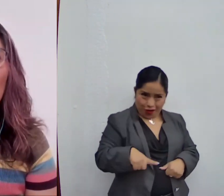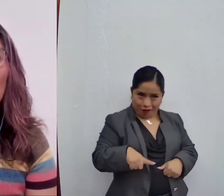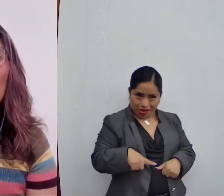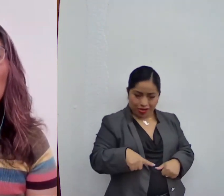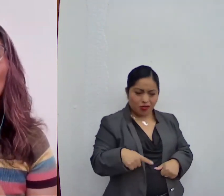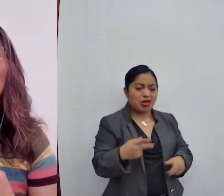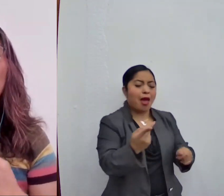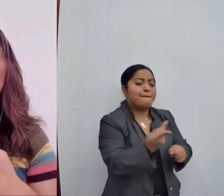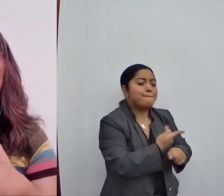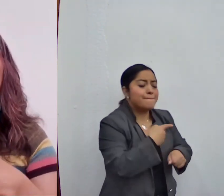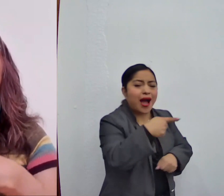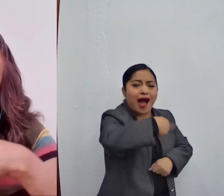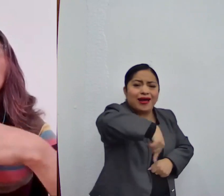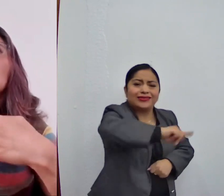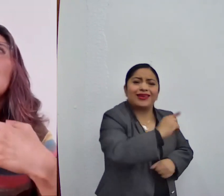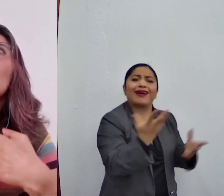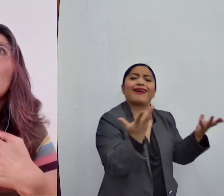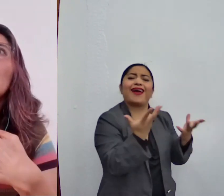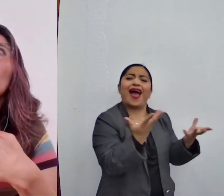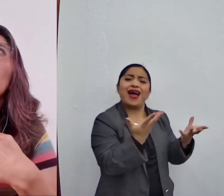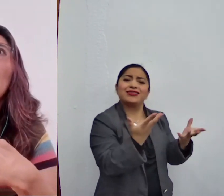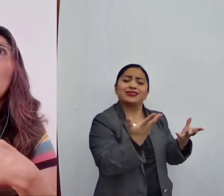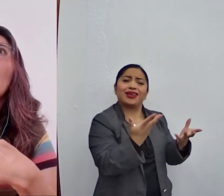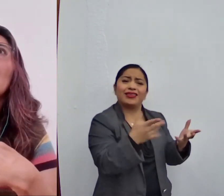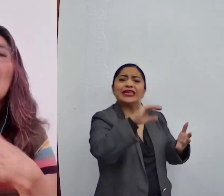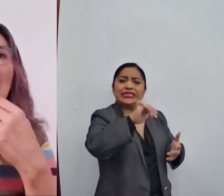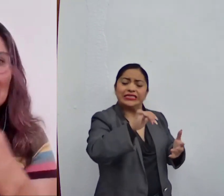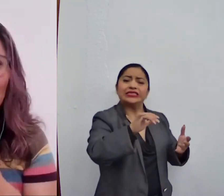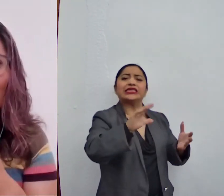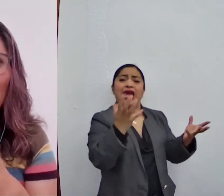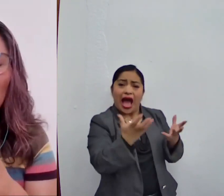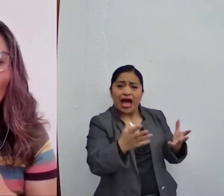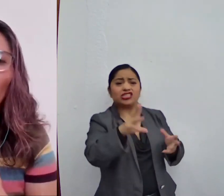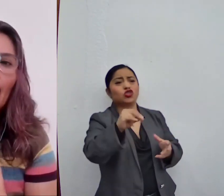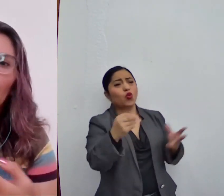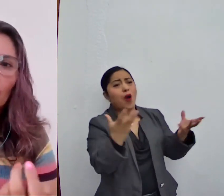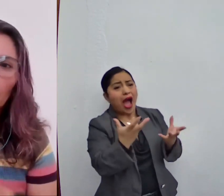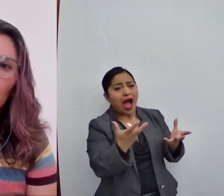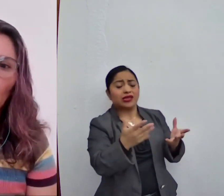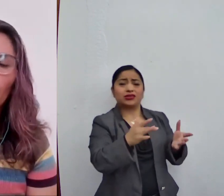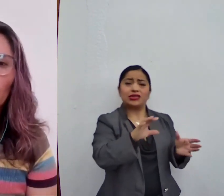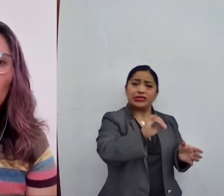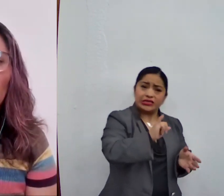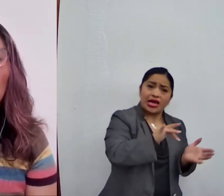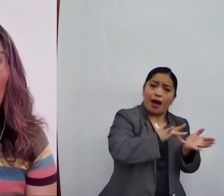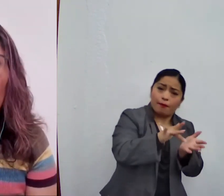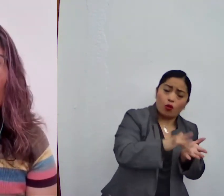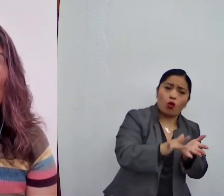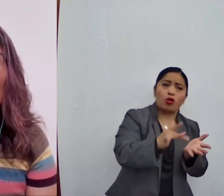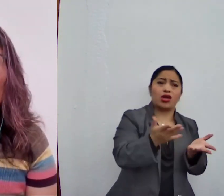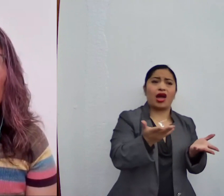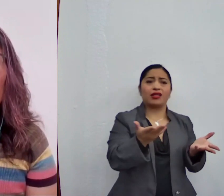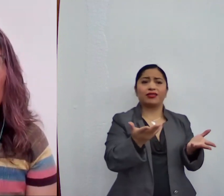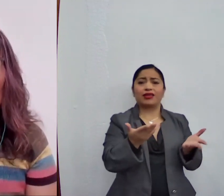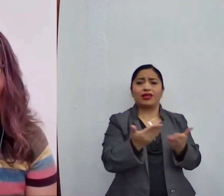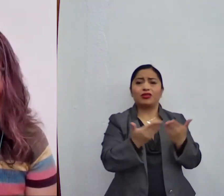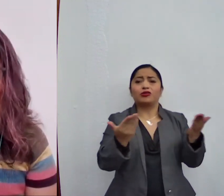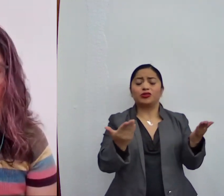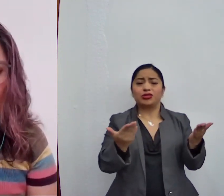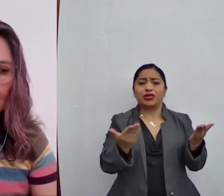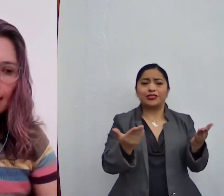se están generando y están sirviendo de lastre para que las cosas no funcionen